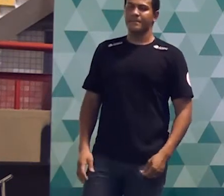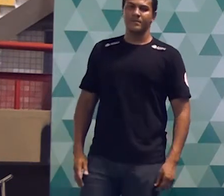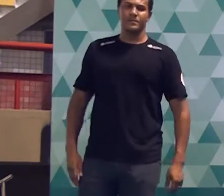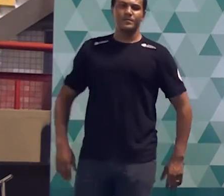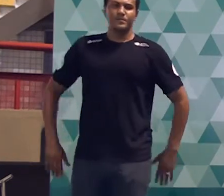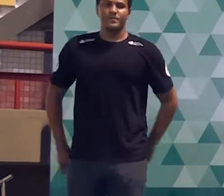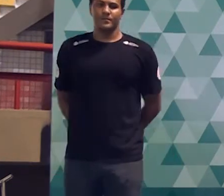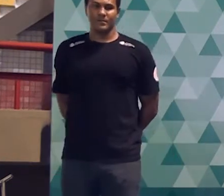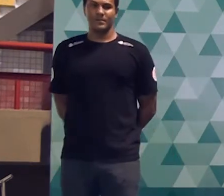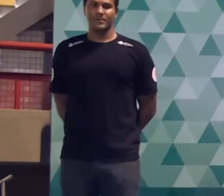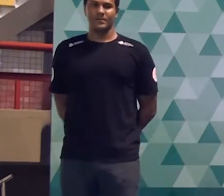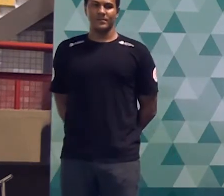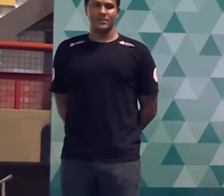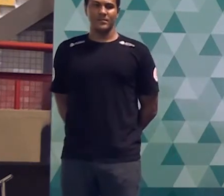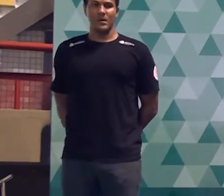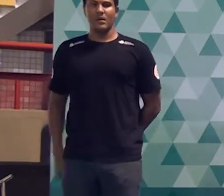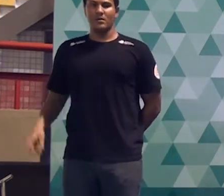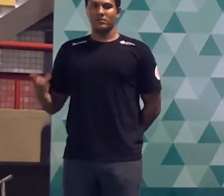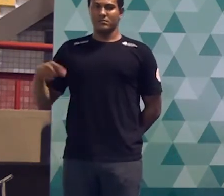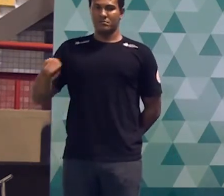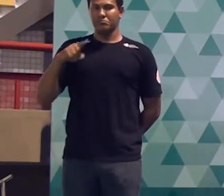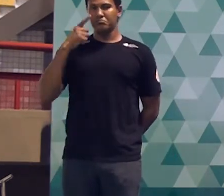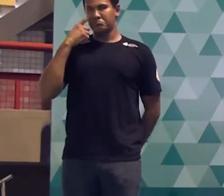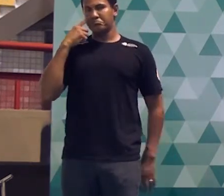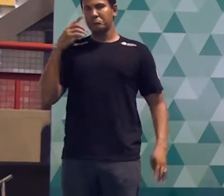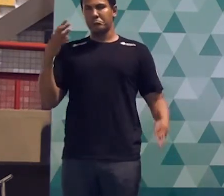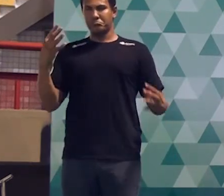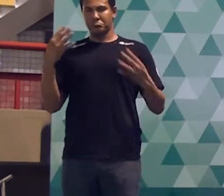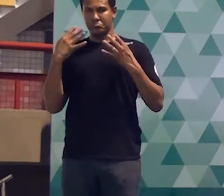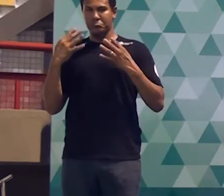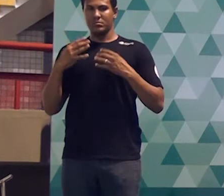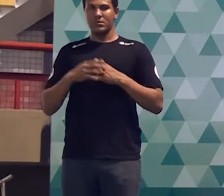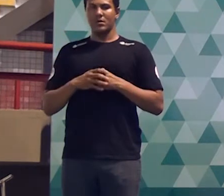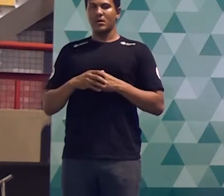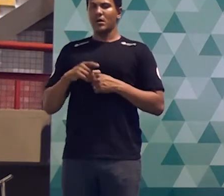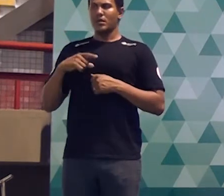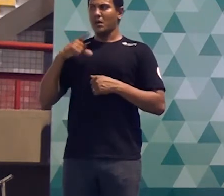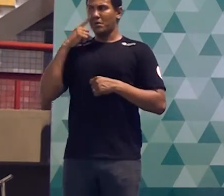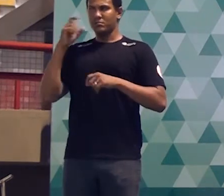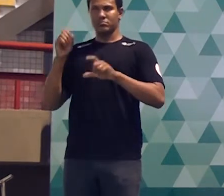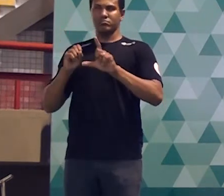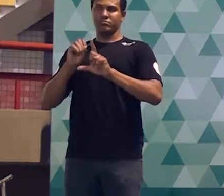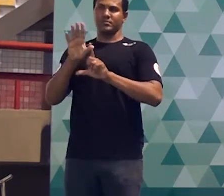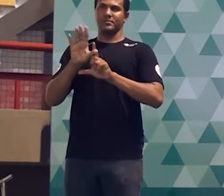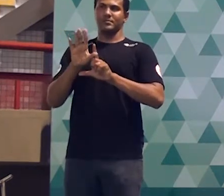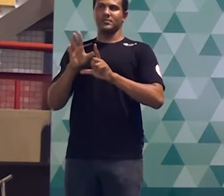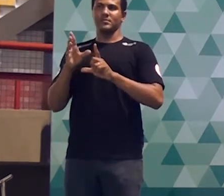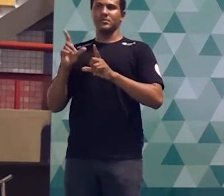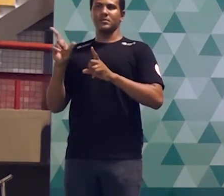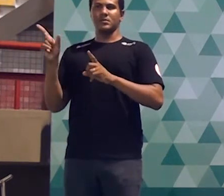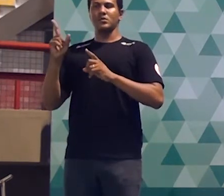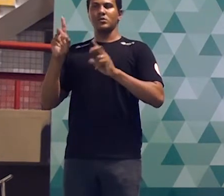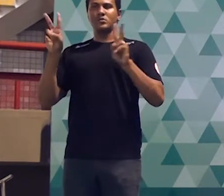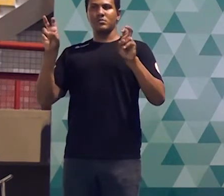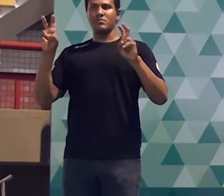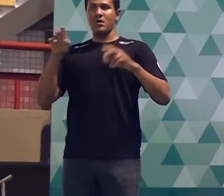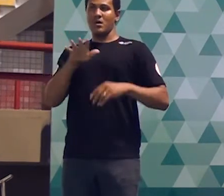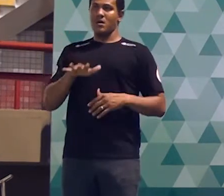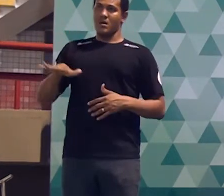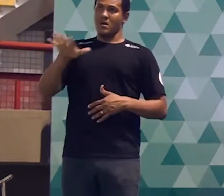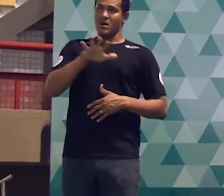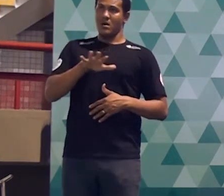Vocês vão acompanhar, tá certo? Nós vamos ter aqui a área da competência e